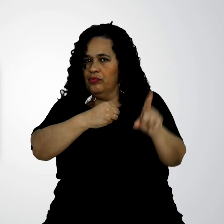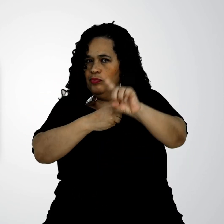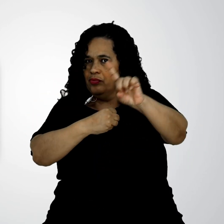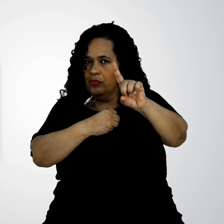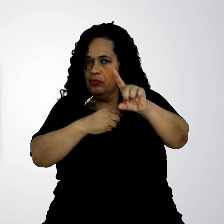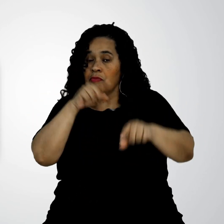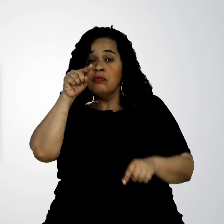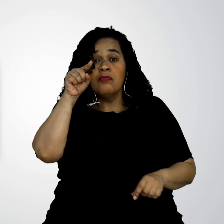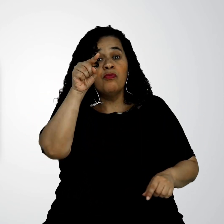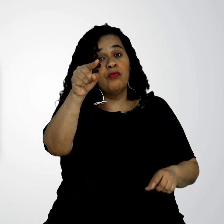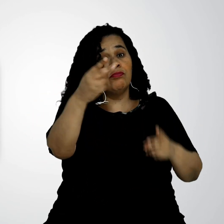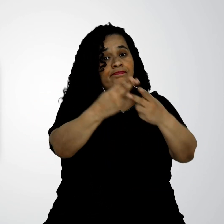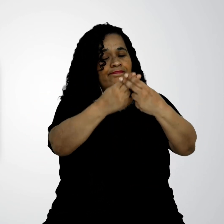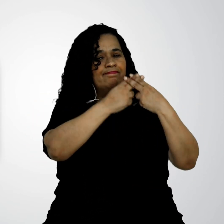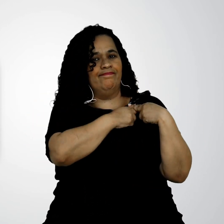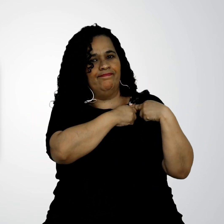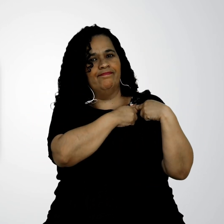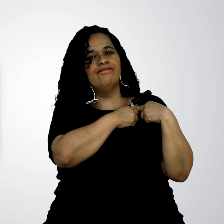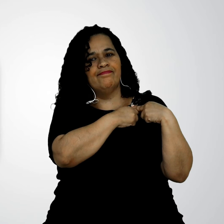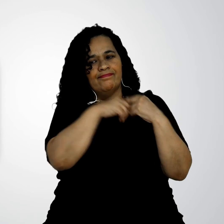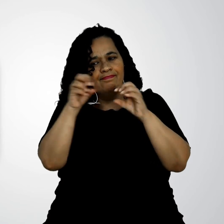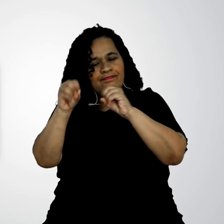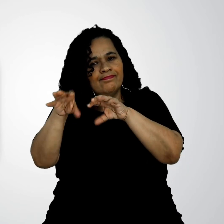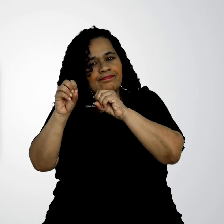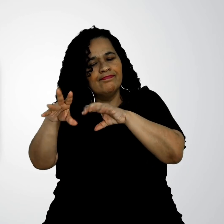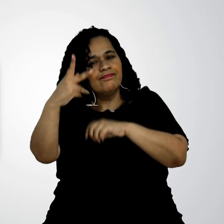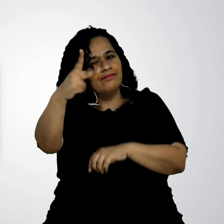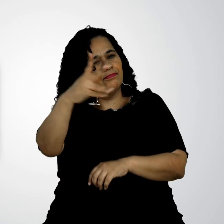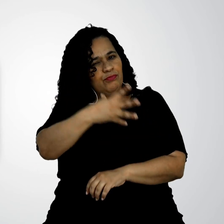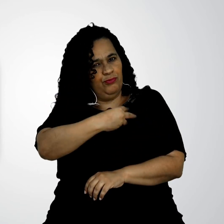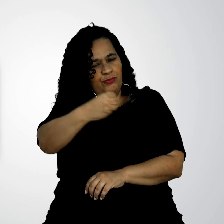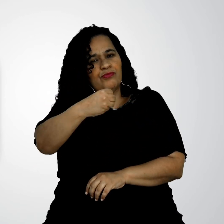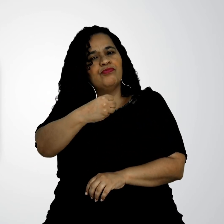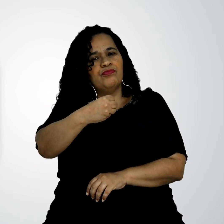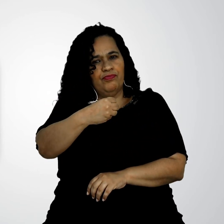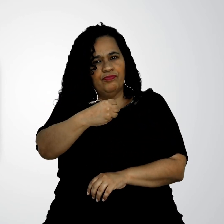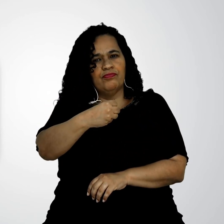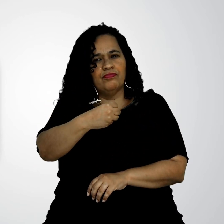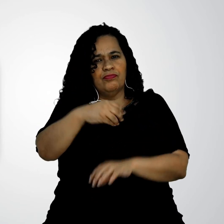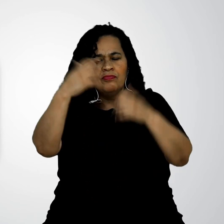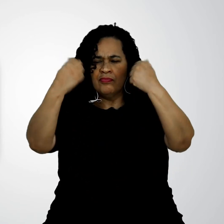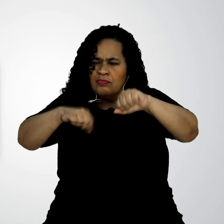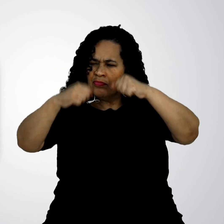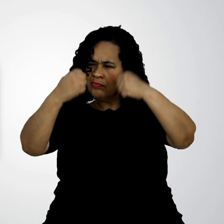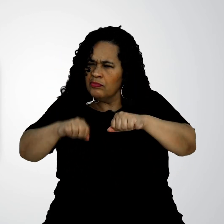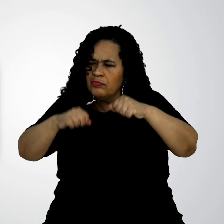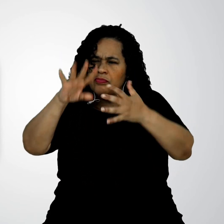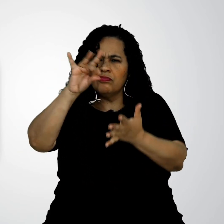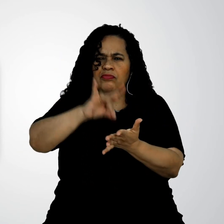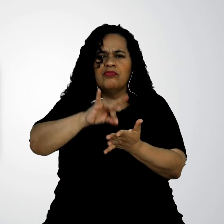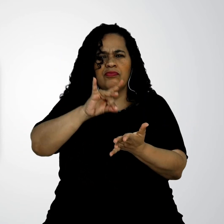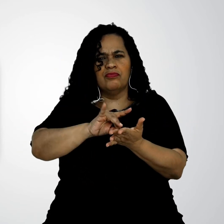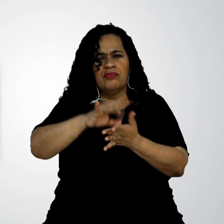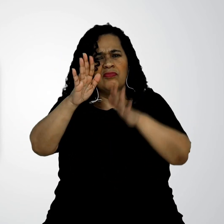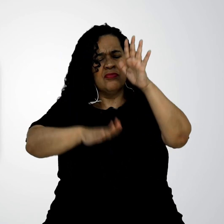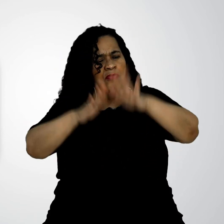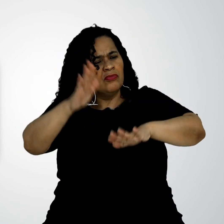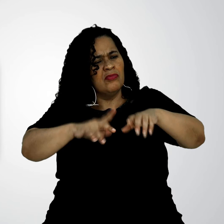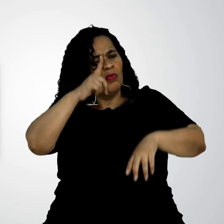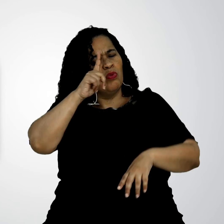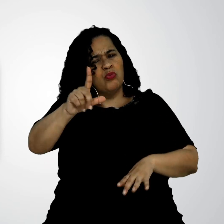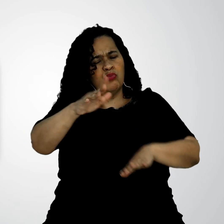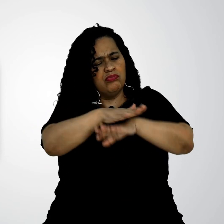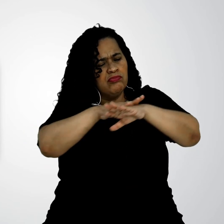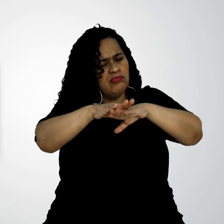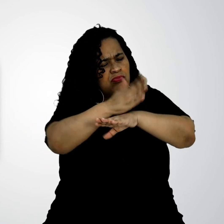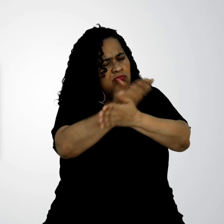você. E a gente, às vezes, inserido nesse contexto de movimento de igreja, a gente não sai da igreja, a gente não tem tempo de sentar na mesa com uma criança, de